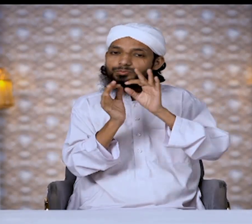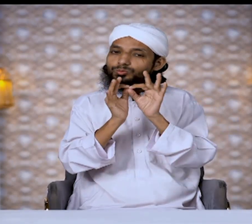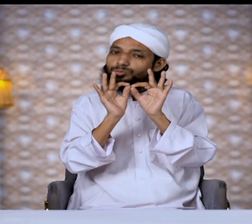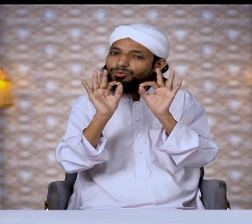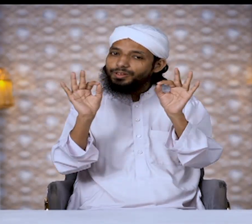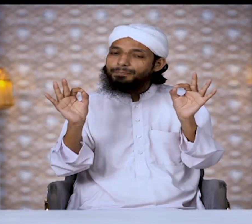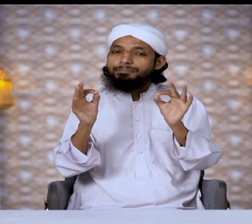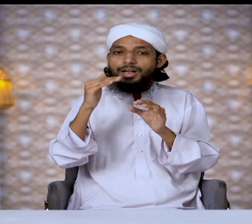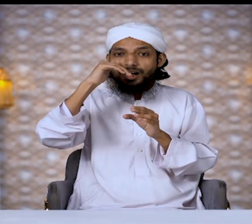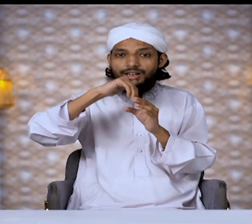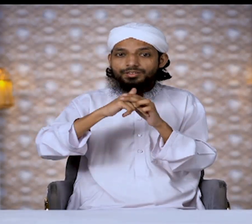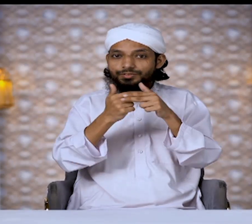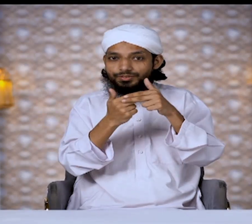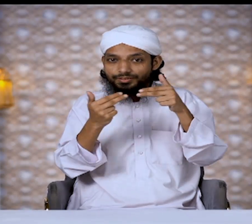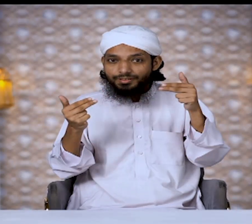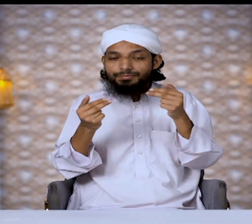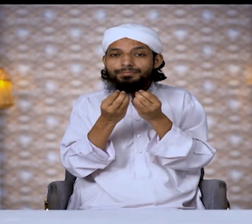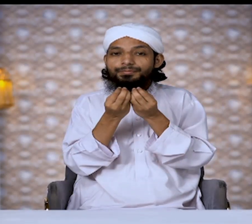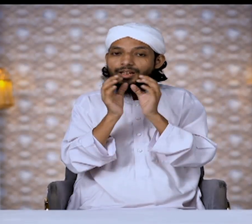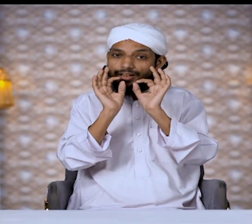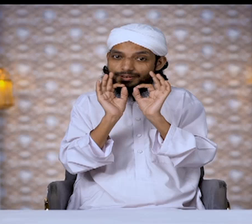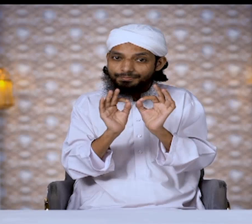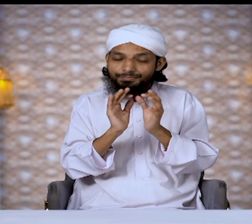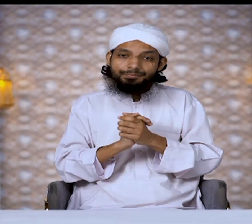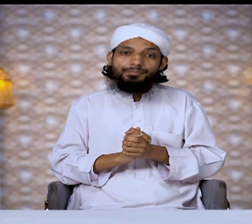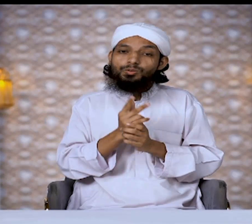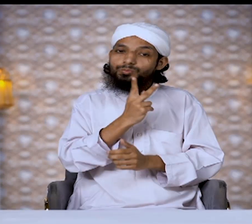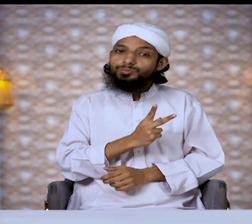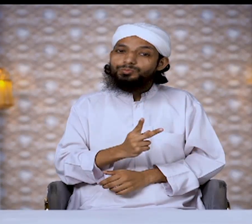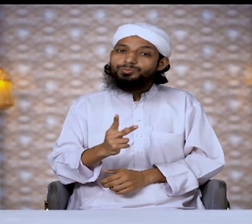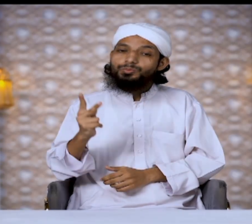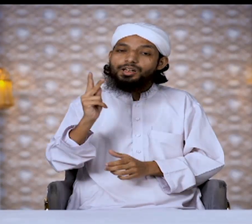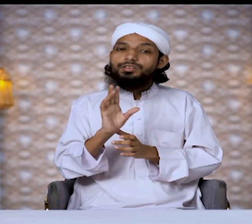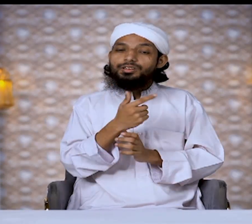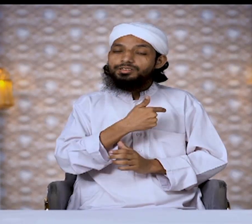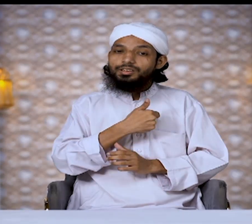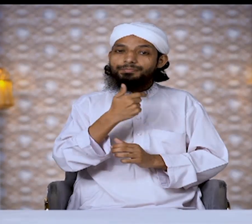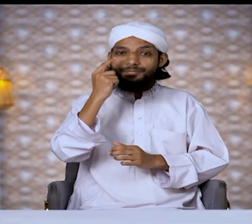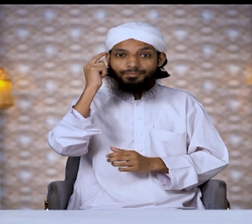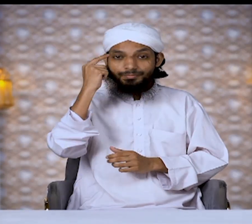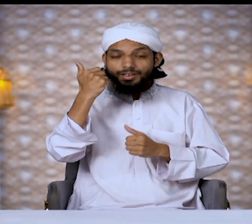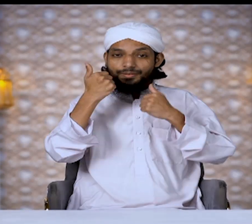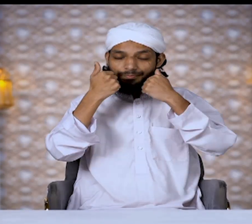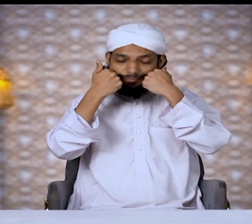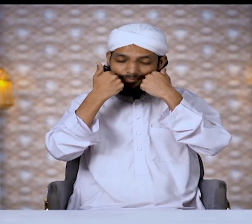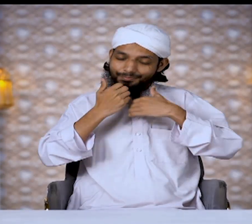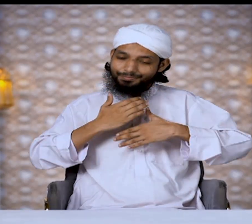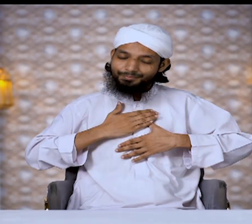ہر قسم کے مسائل کا ایسا حسین گلدستہ ہے جو رہتی دنیا تک لوگوں کے قلب و فکر کو اپنی مہکی مہکی خوشبو